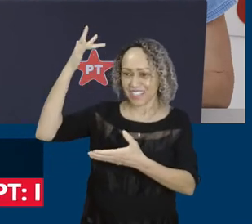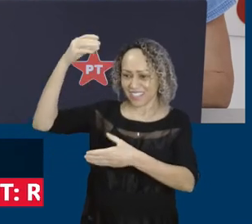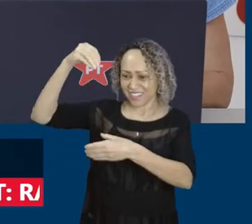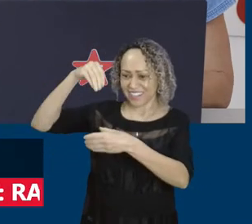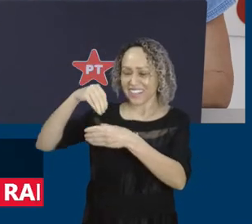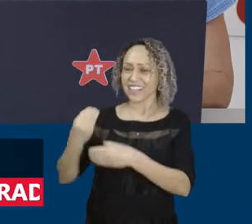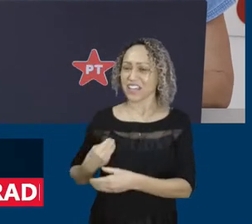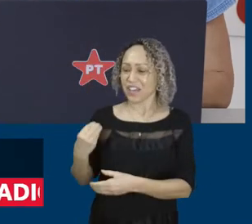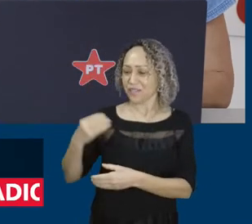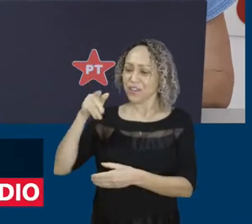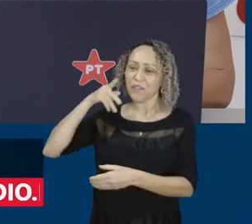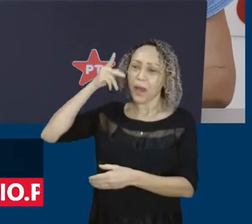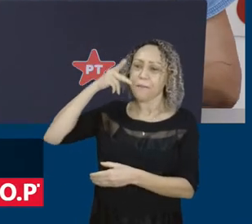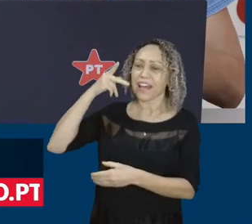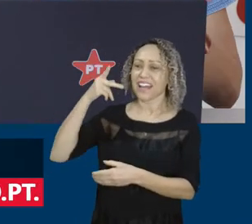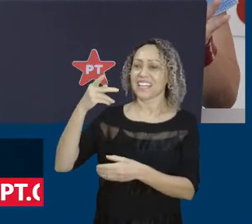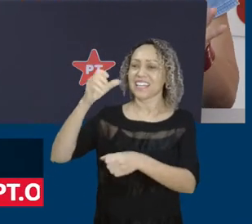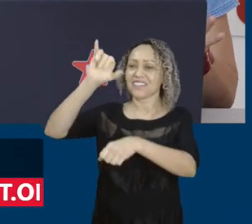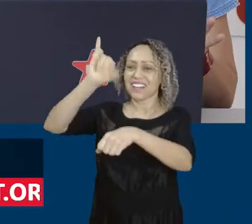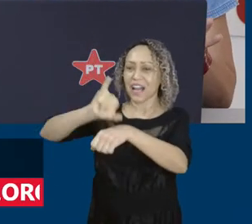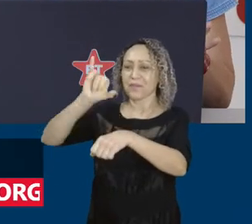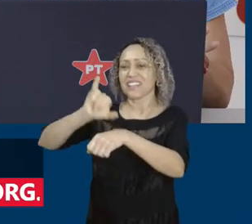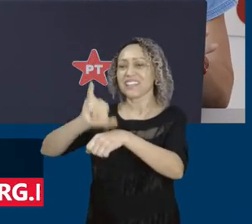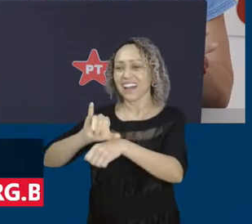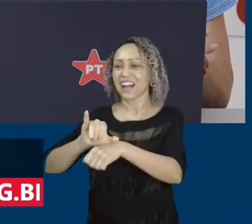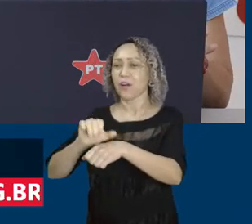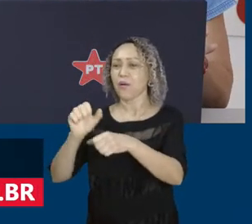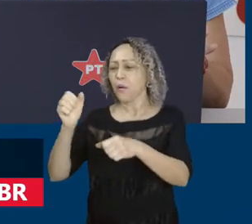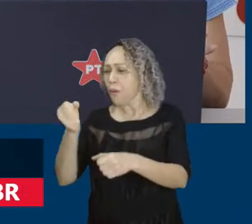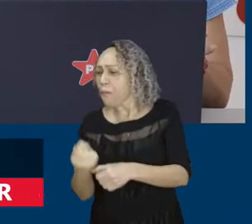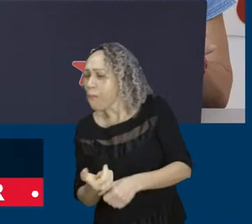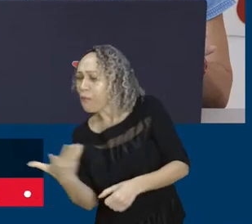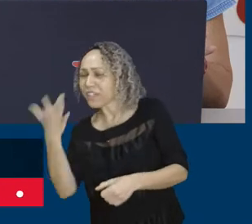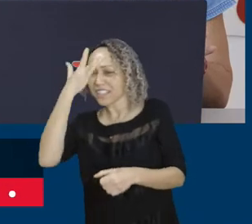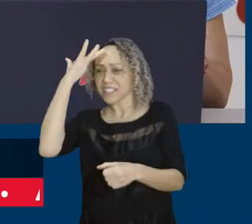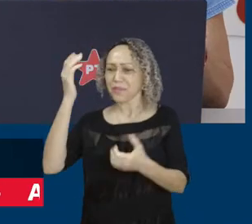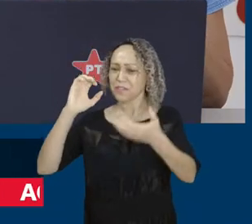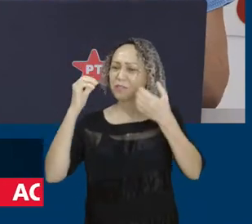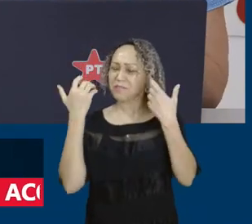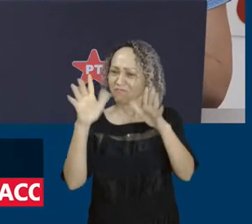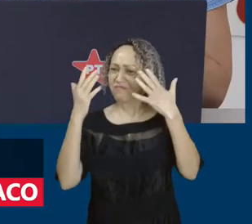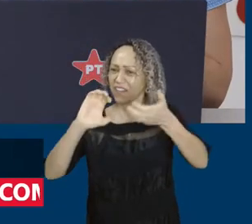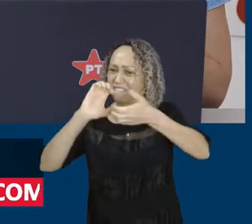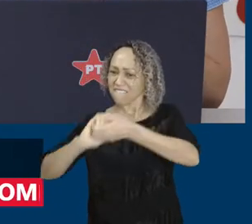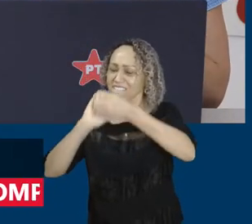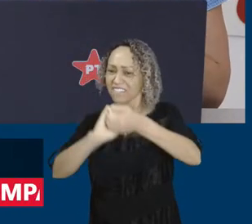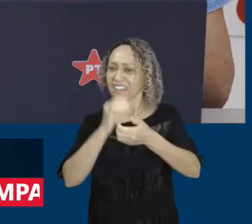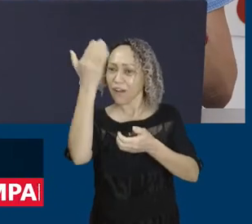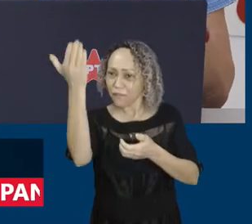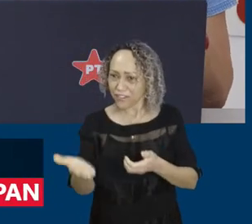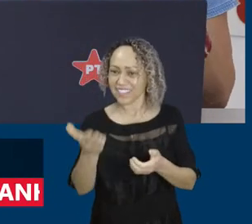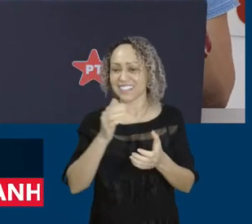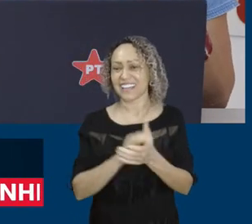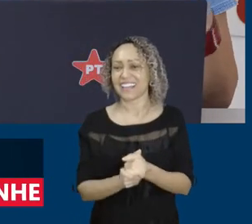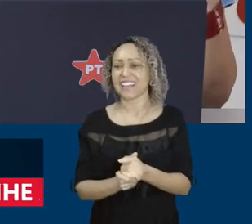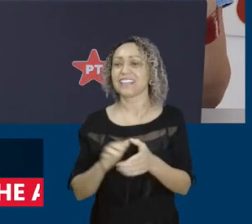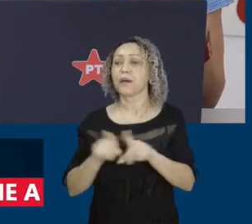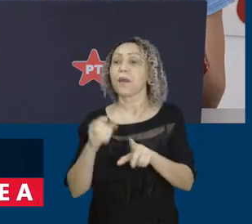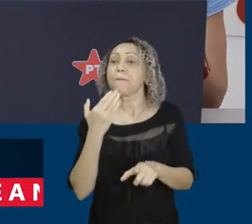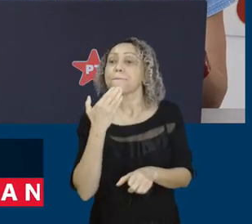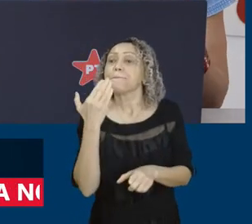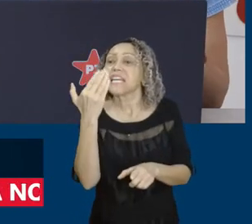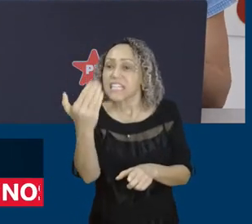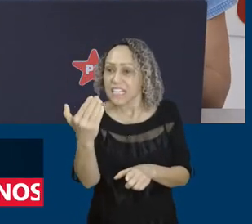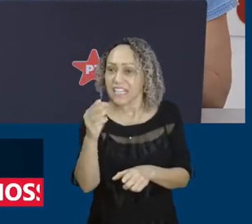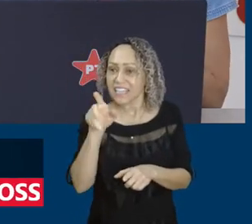Campina Grande, na Paraíba. Muita gente te saudando aqui no chat, Valdo. Eu queria te pedir, também dizer, gente,